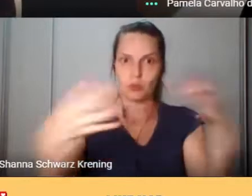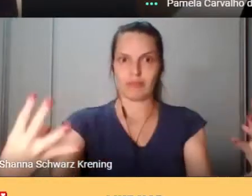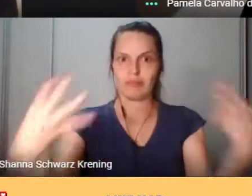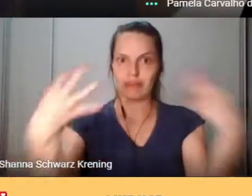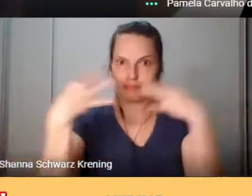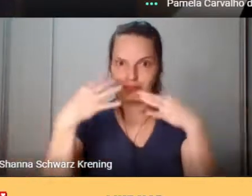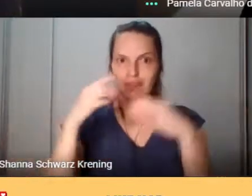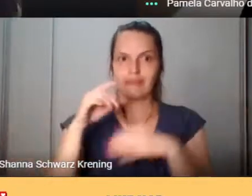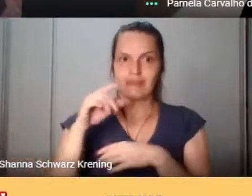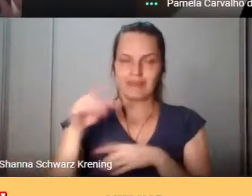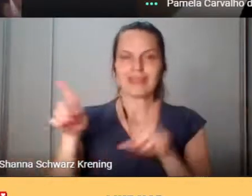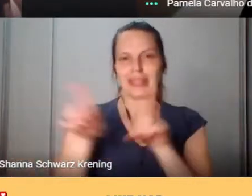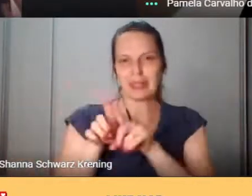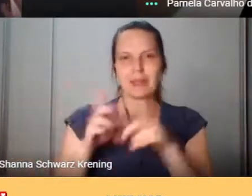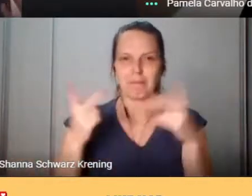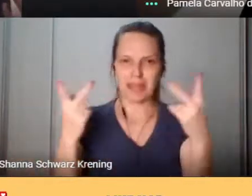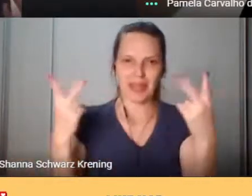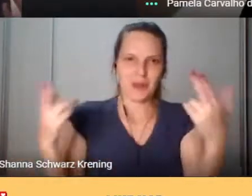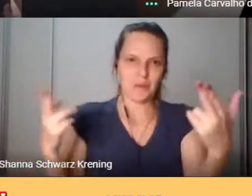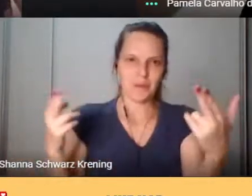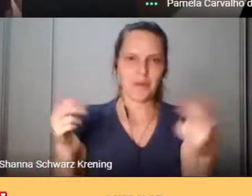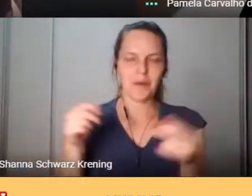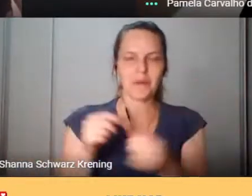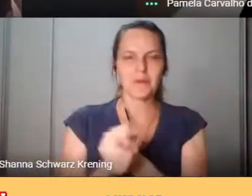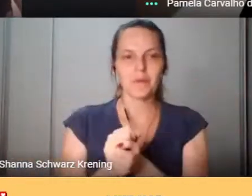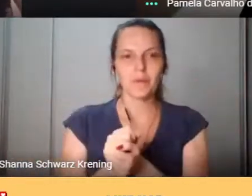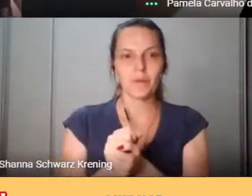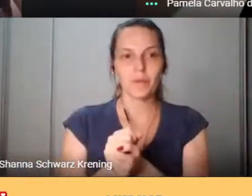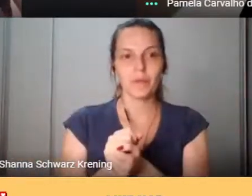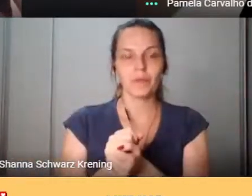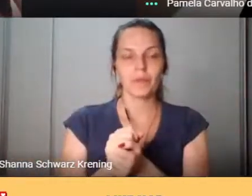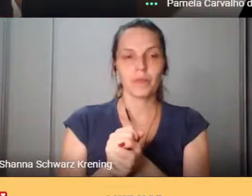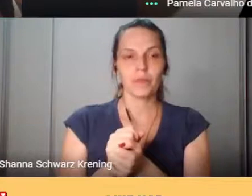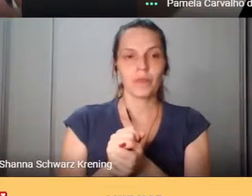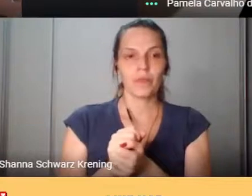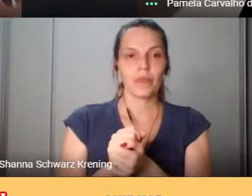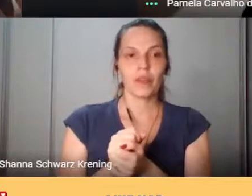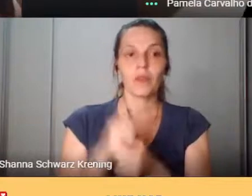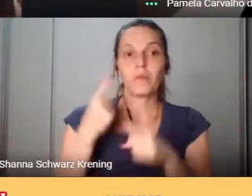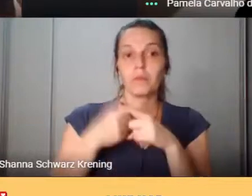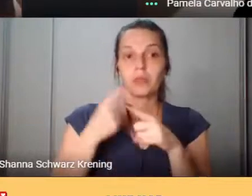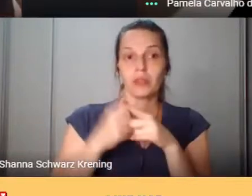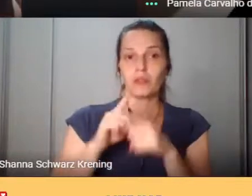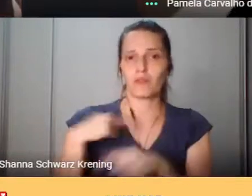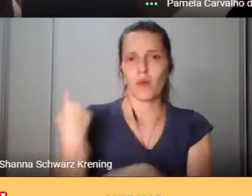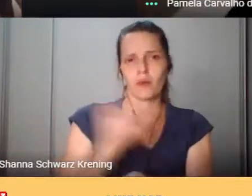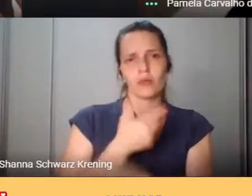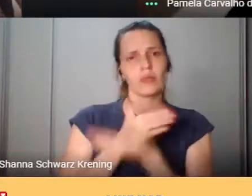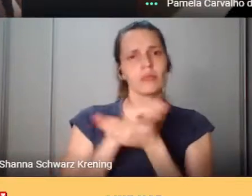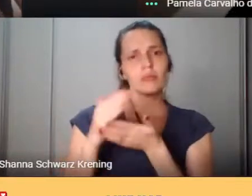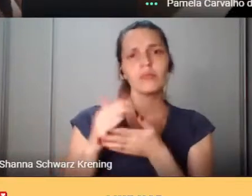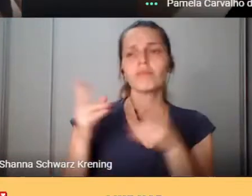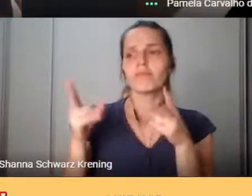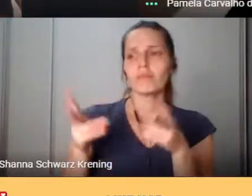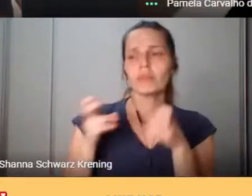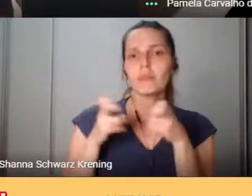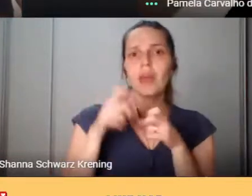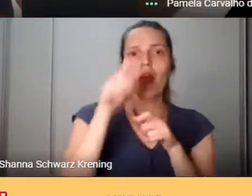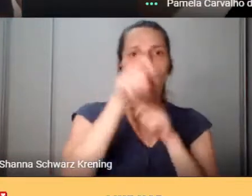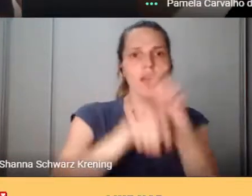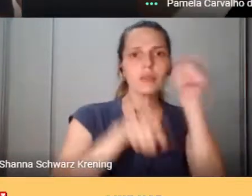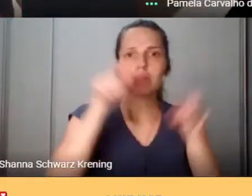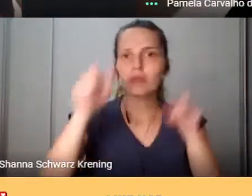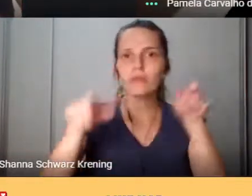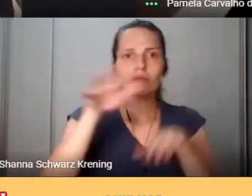mais pessoas, né, mas é o público que a gente está falando, assim, porque a gente vem percebendo o quanto as pessoas estão, de forma